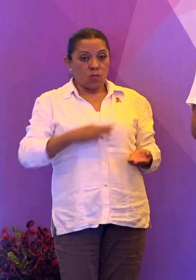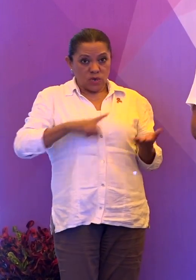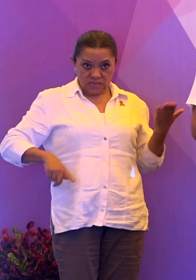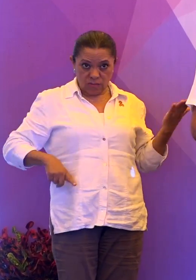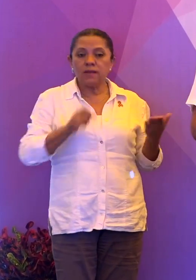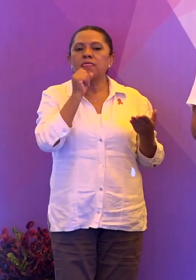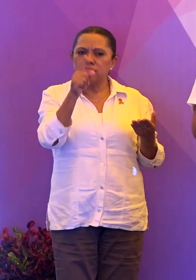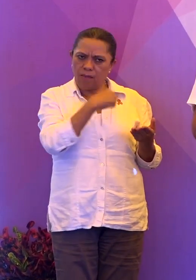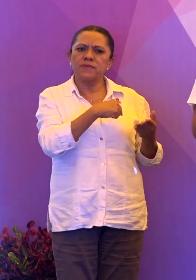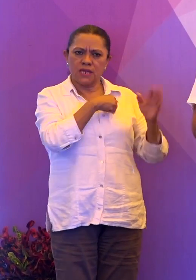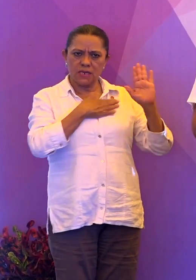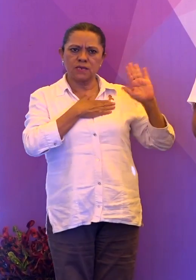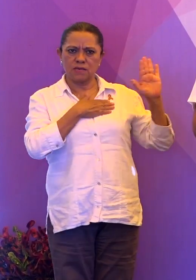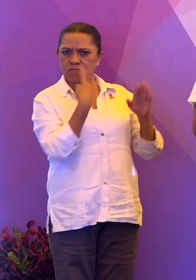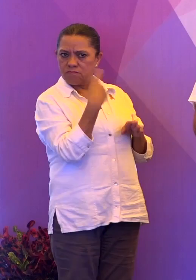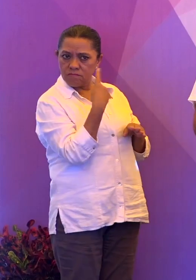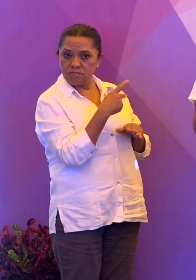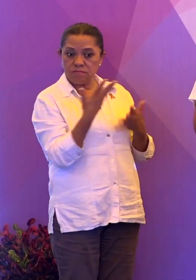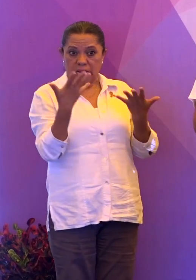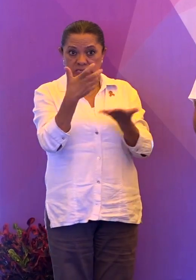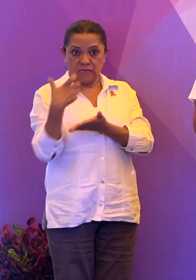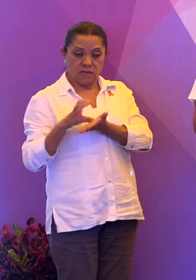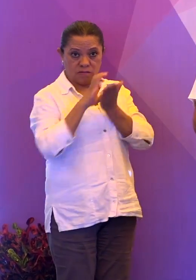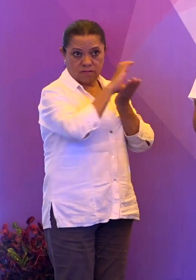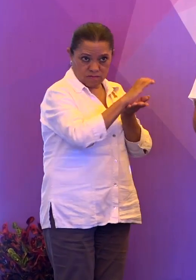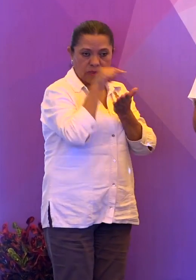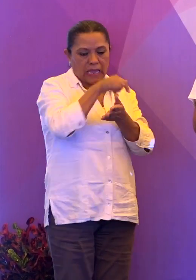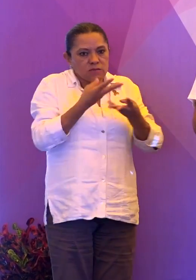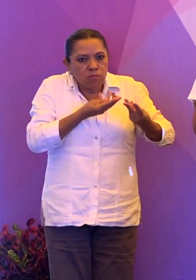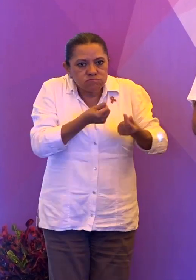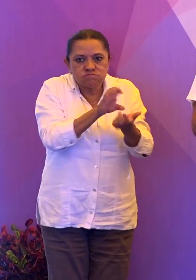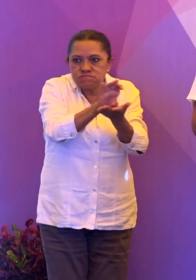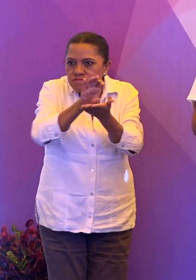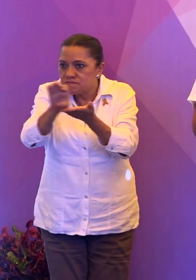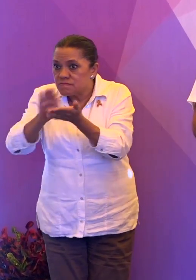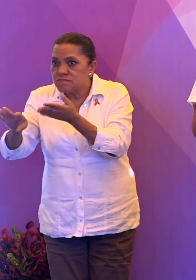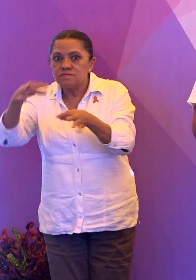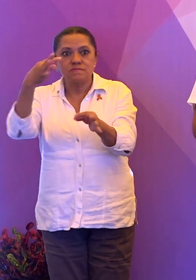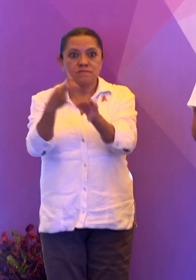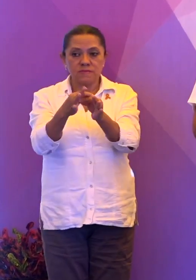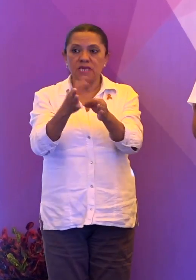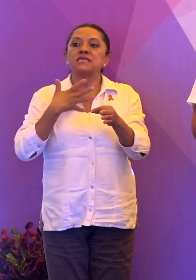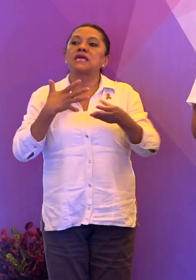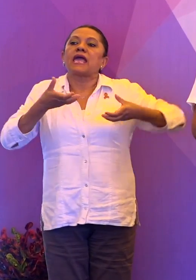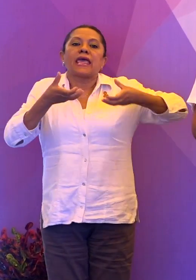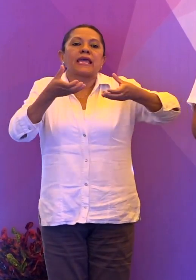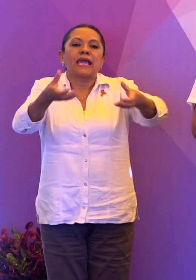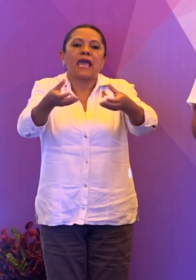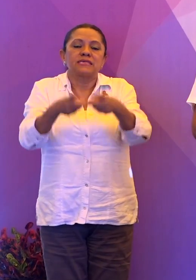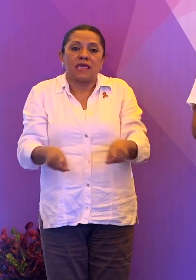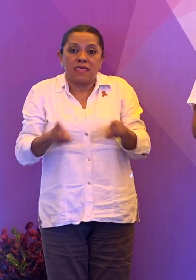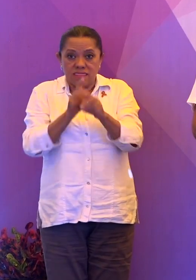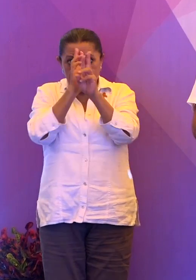se comprometan a ejercer esos recursos como se deben. Que tengan calles dignas, escuelas dignas